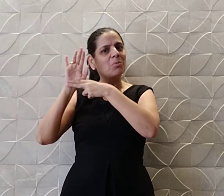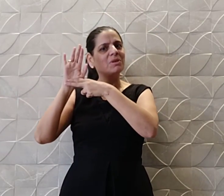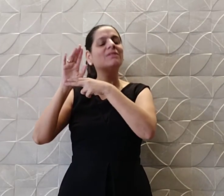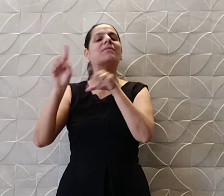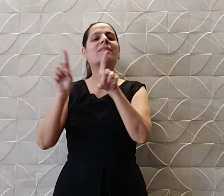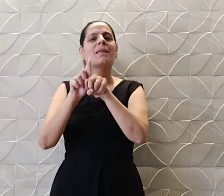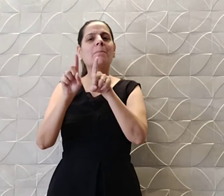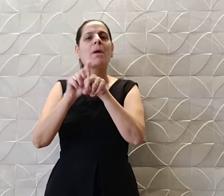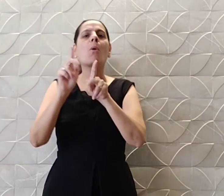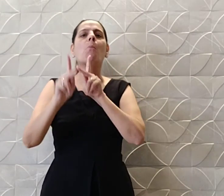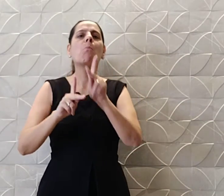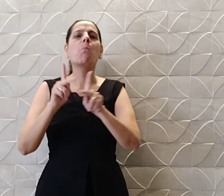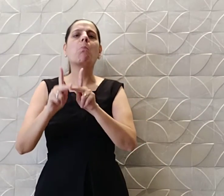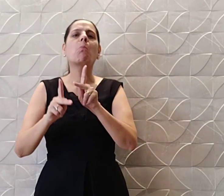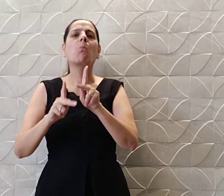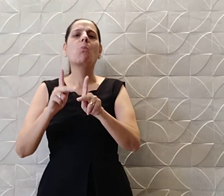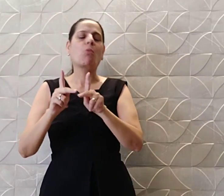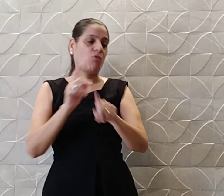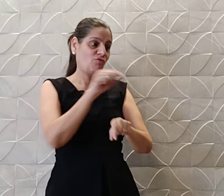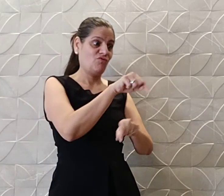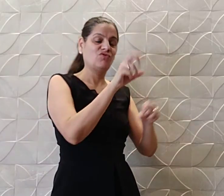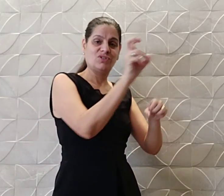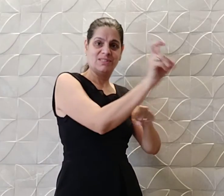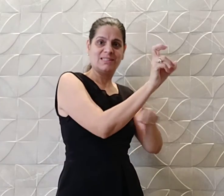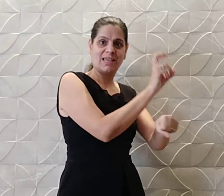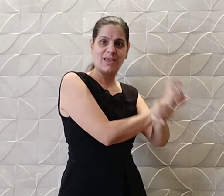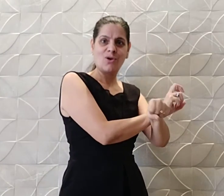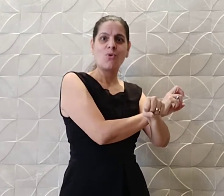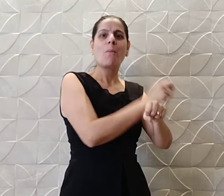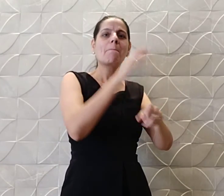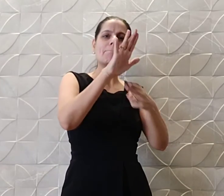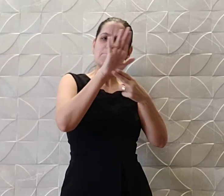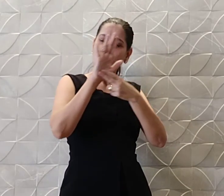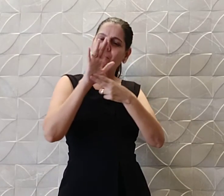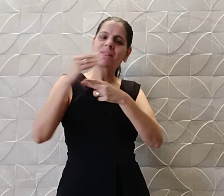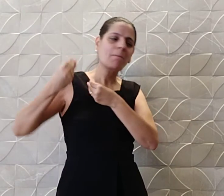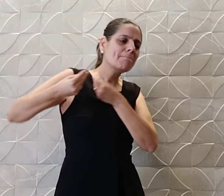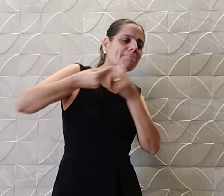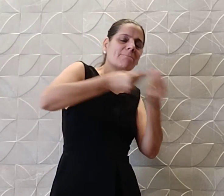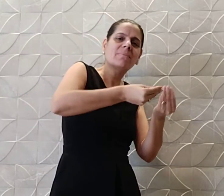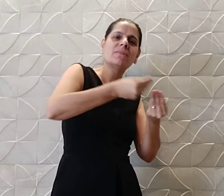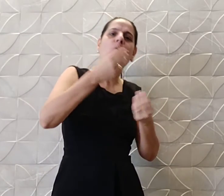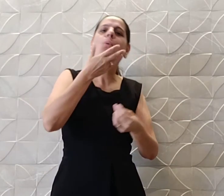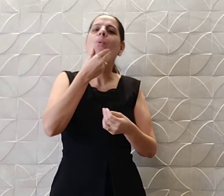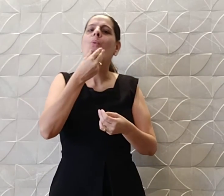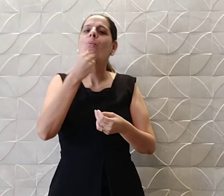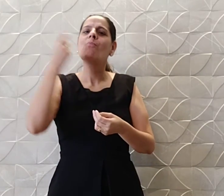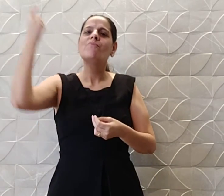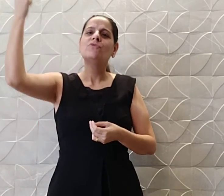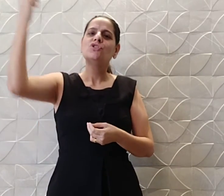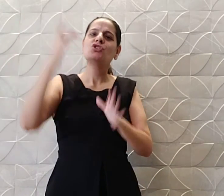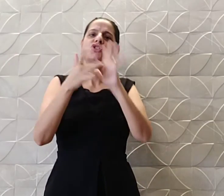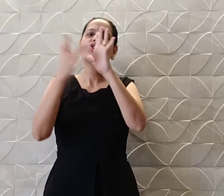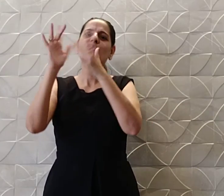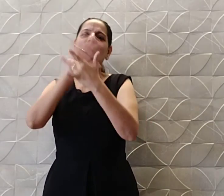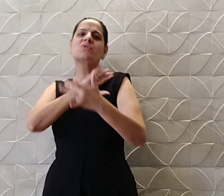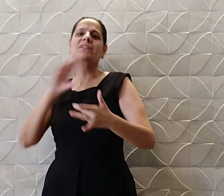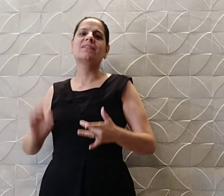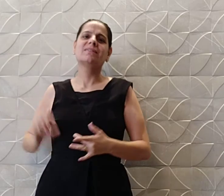que governaria seu povo. Ele cumpriu também esta promessa. Cristo, desde a sua